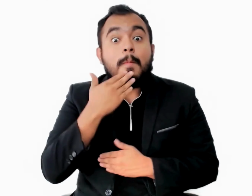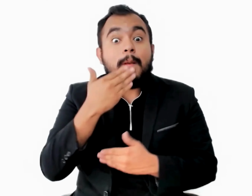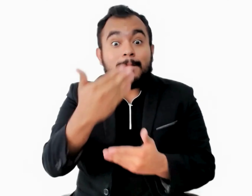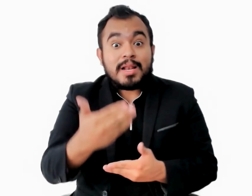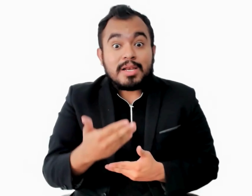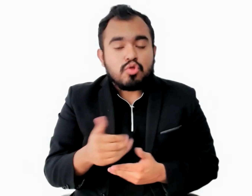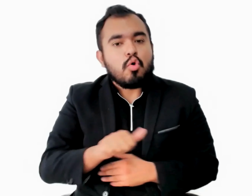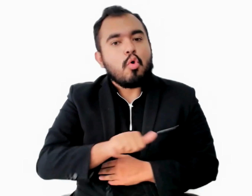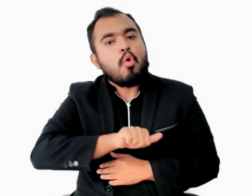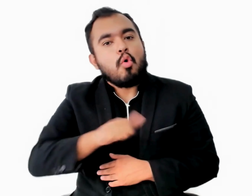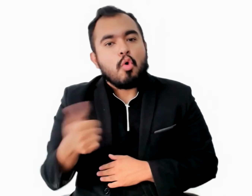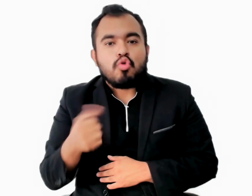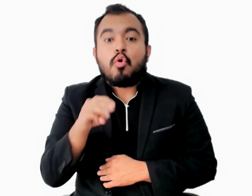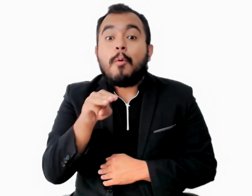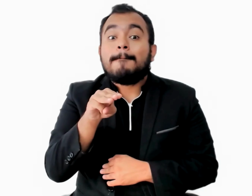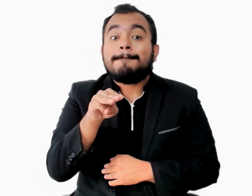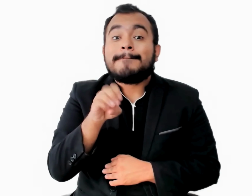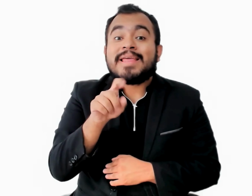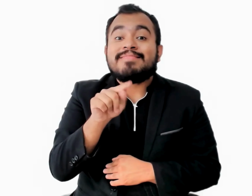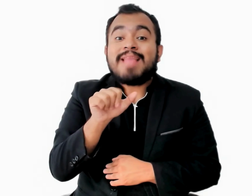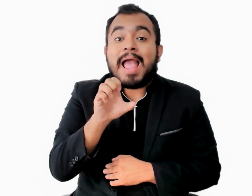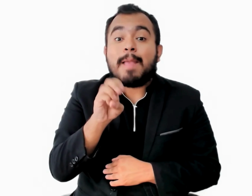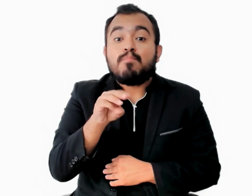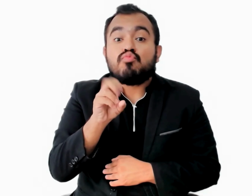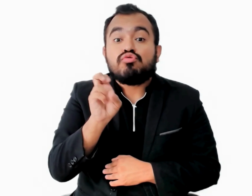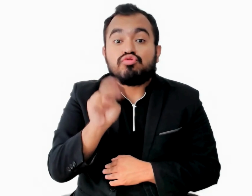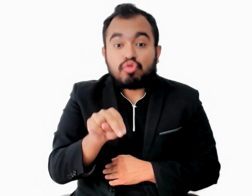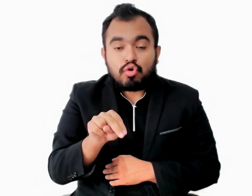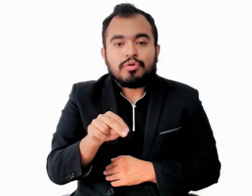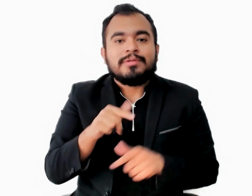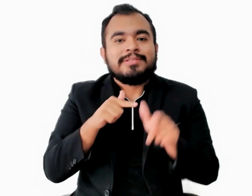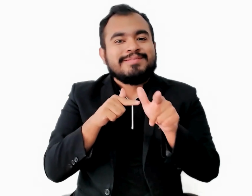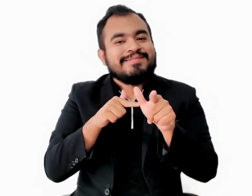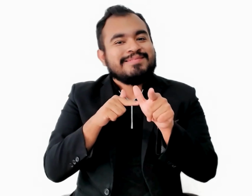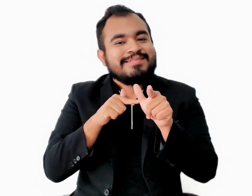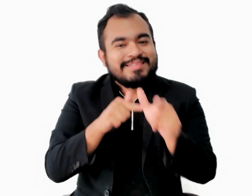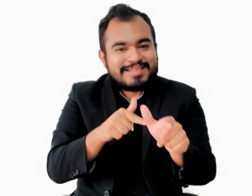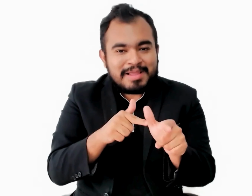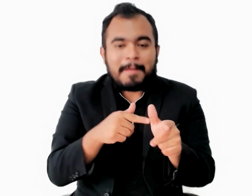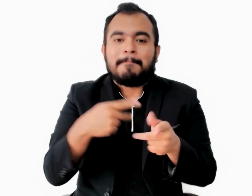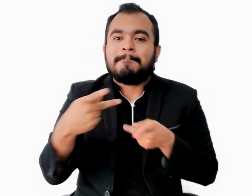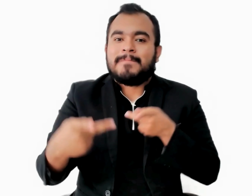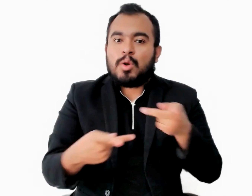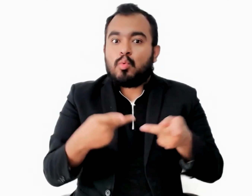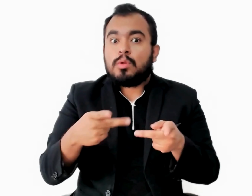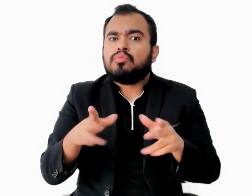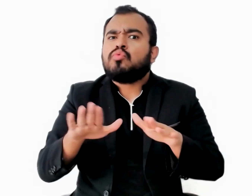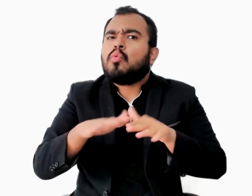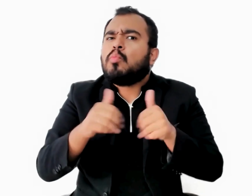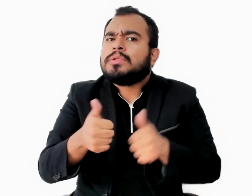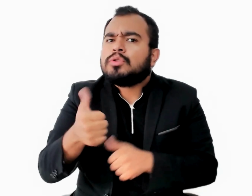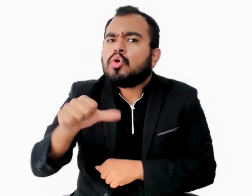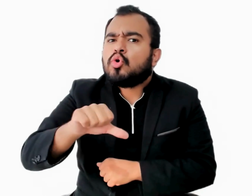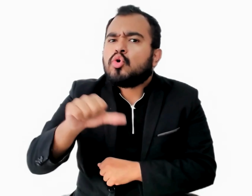Bienvenidos a un capítulo más de Metemoción y continuamos con nuestras preguntas. ¿Cómo estás el día de hoy,